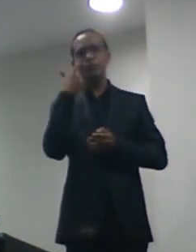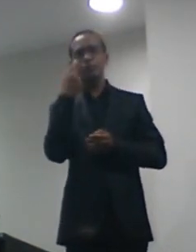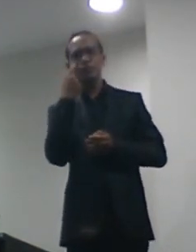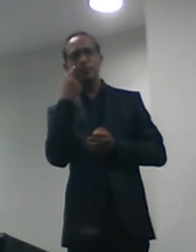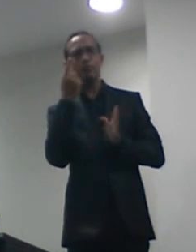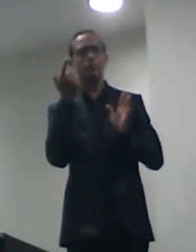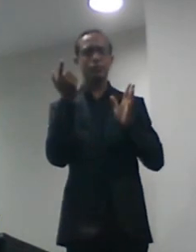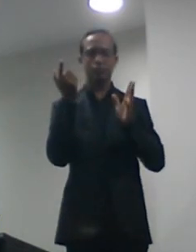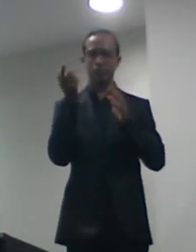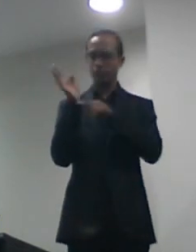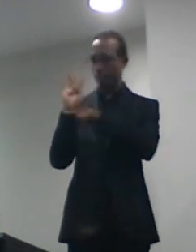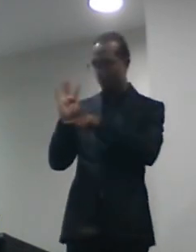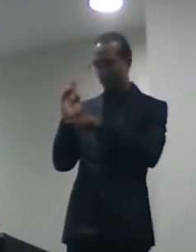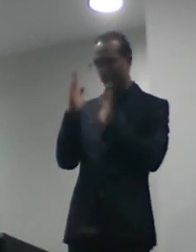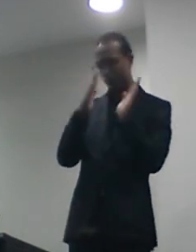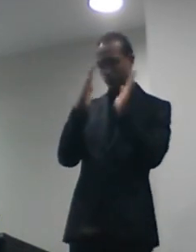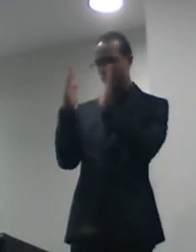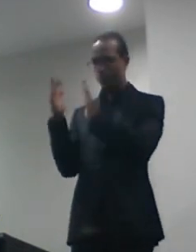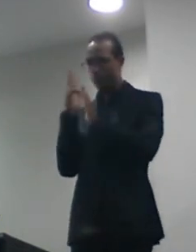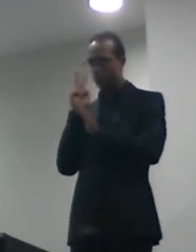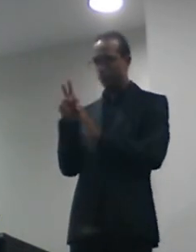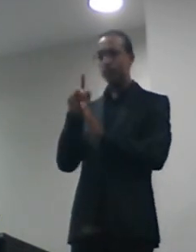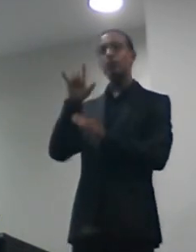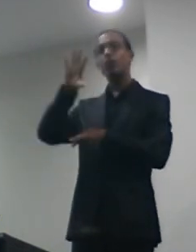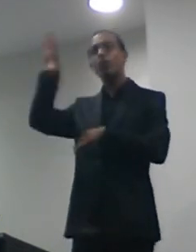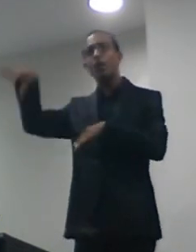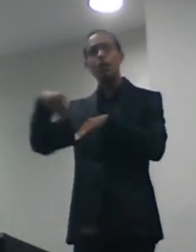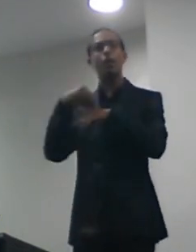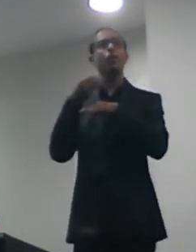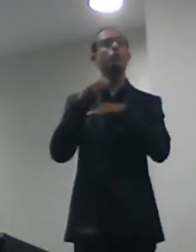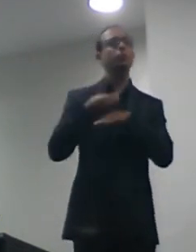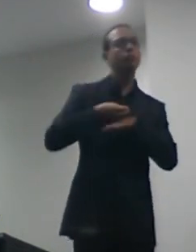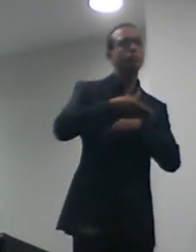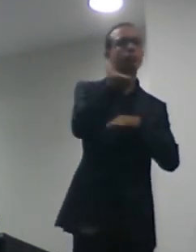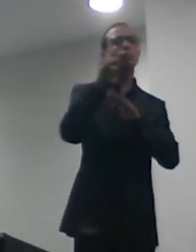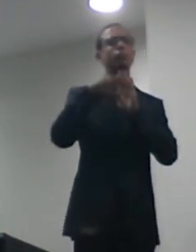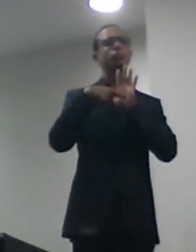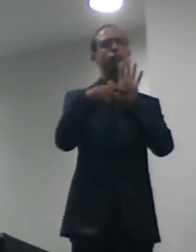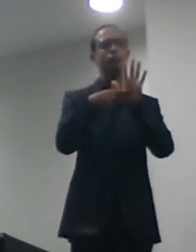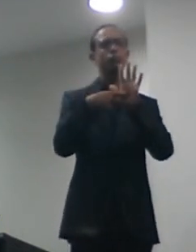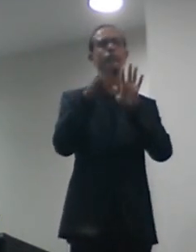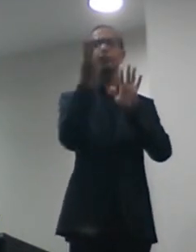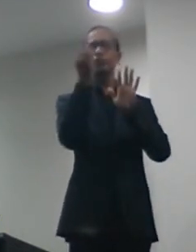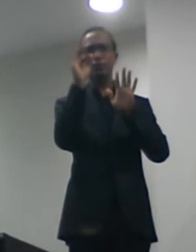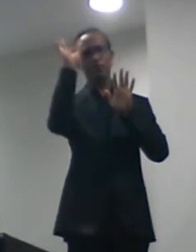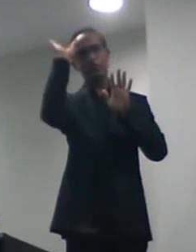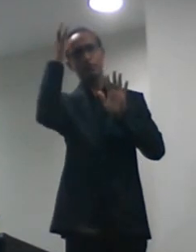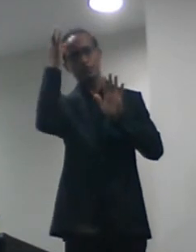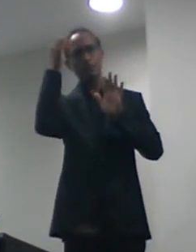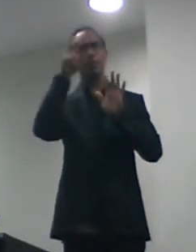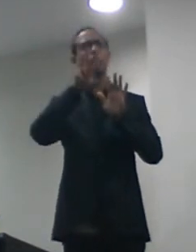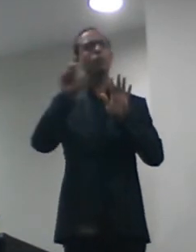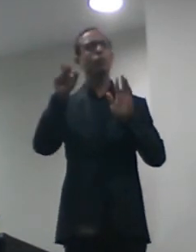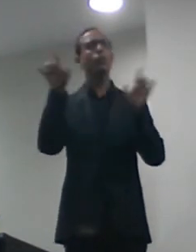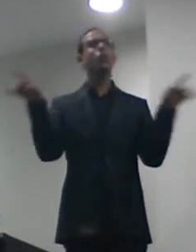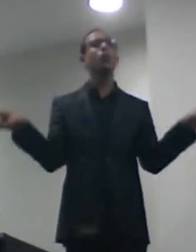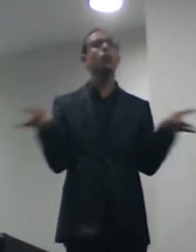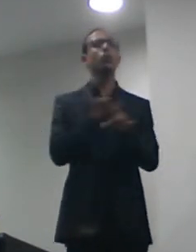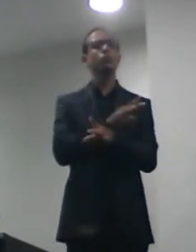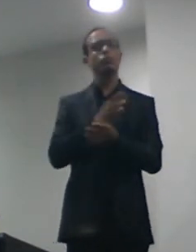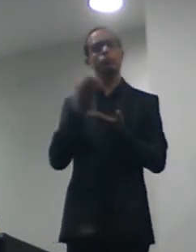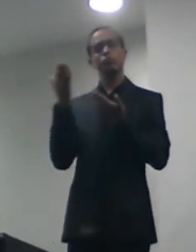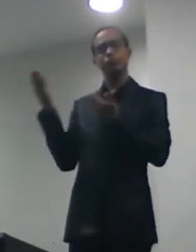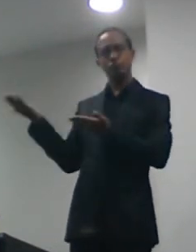verificando alguns vídeos que eu tenho, eu trouxe um vídeo para mostrar para vocês, bem pequenininho, só 30 segundos, que eu vou estar fazendo a minha conclusão em cima